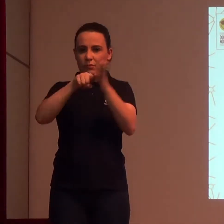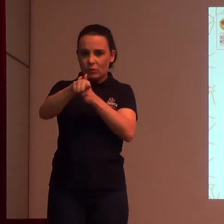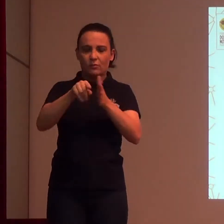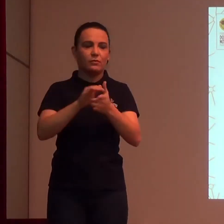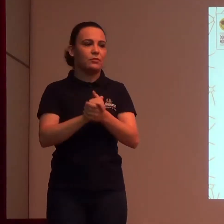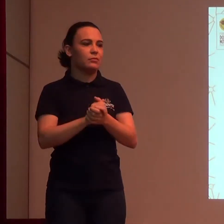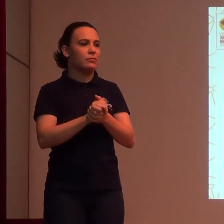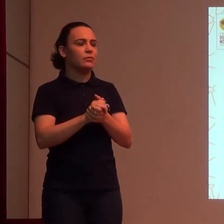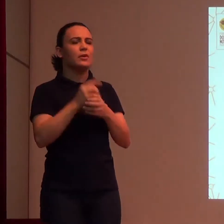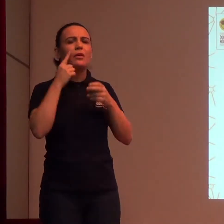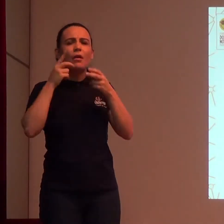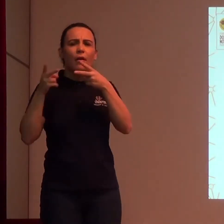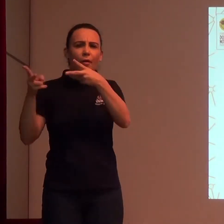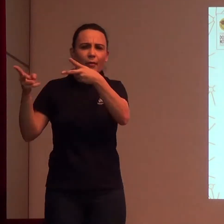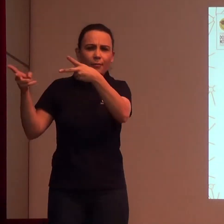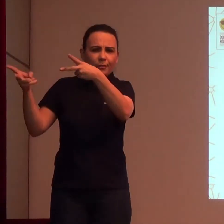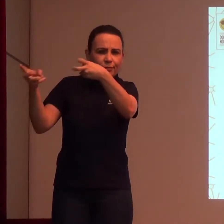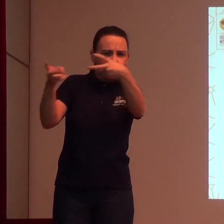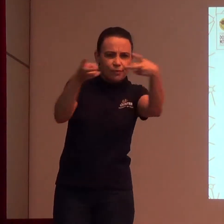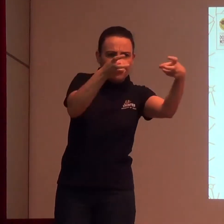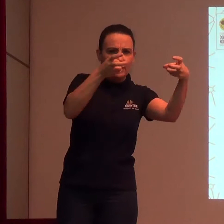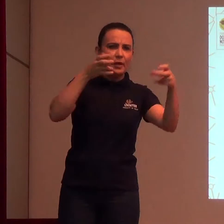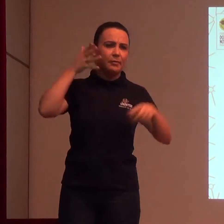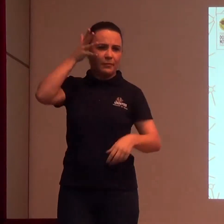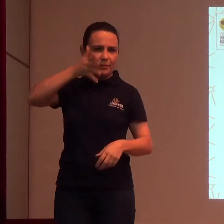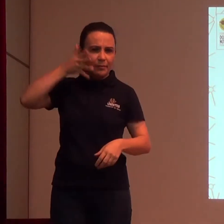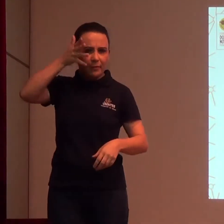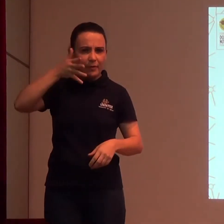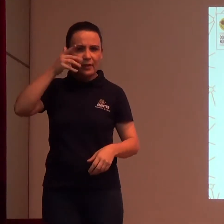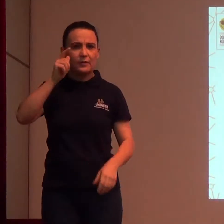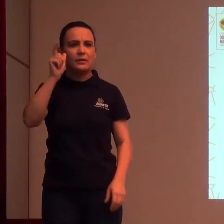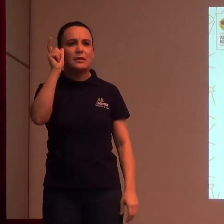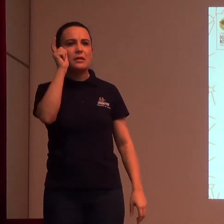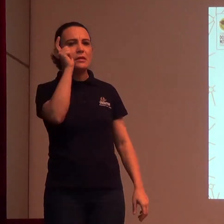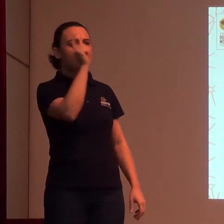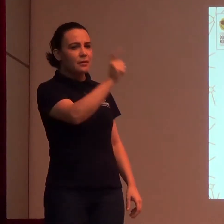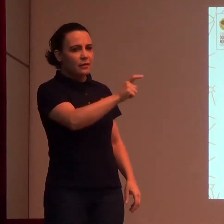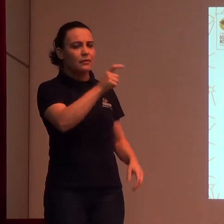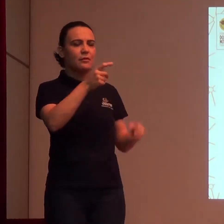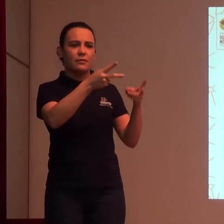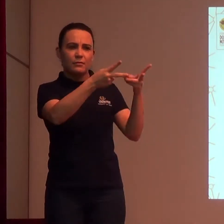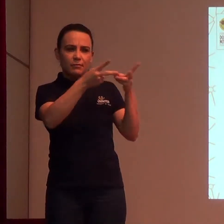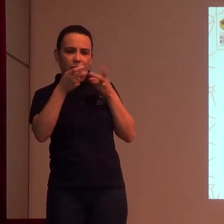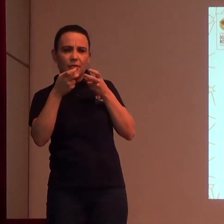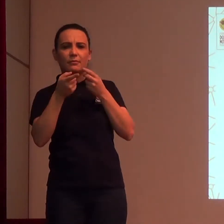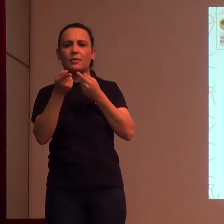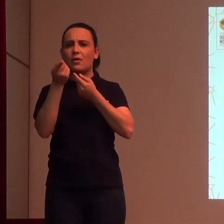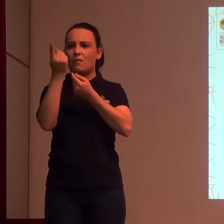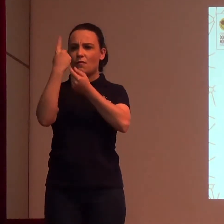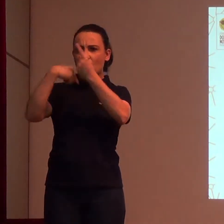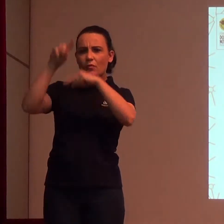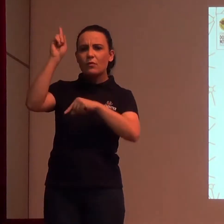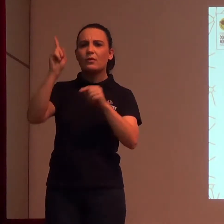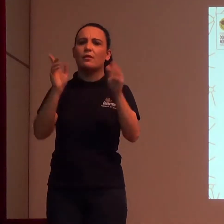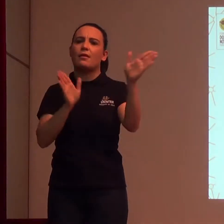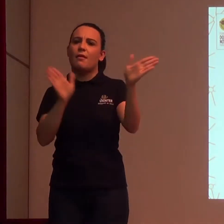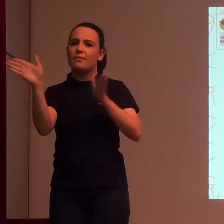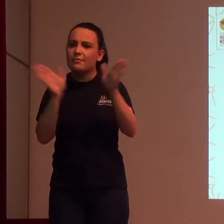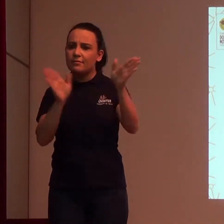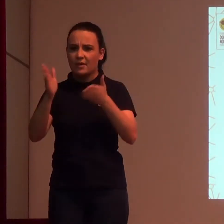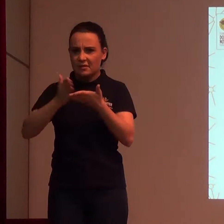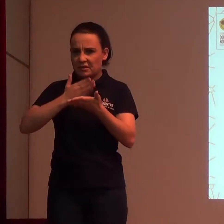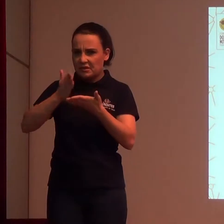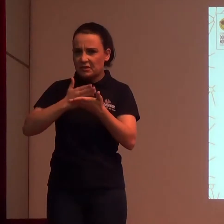Percebendo todas essas falas de hoje à tarde, é interessante perceber como evoluiu essa questão da acessibilidade aos